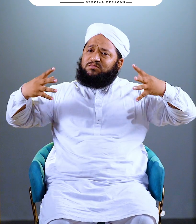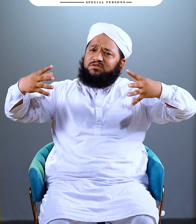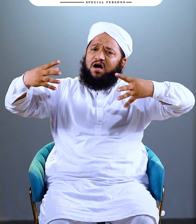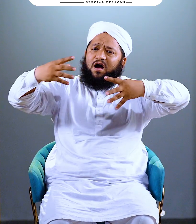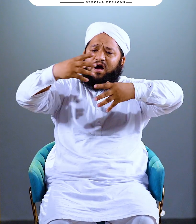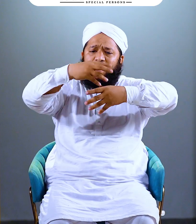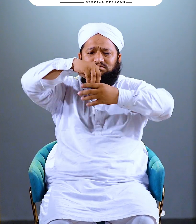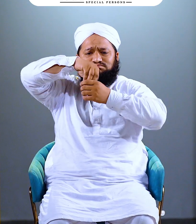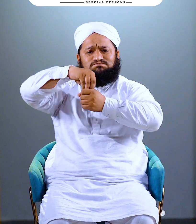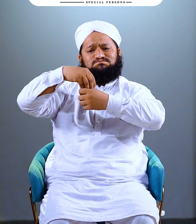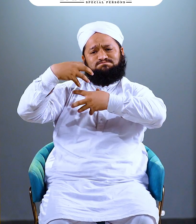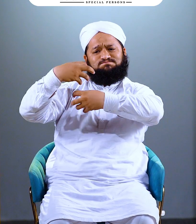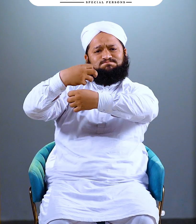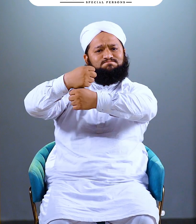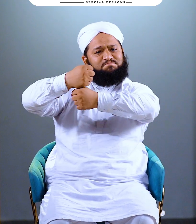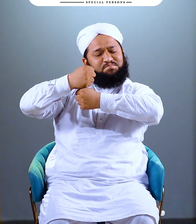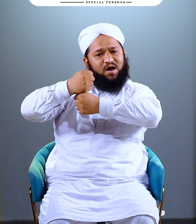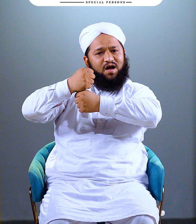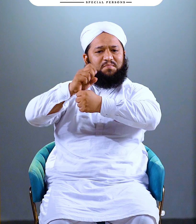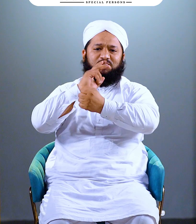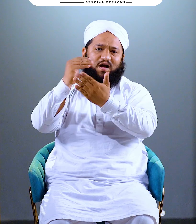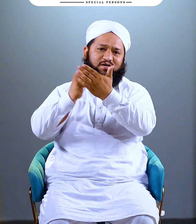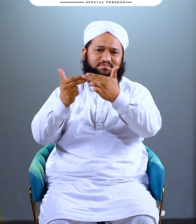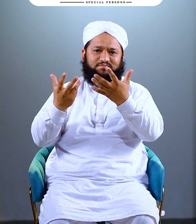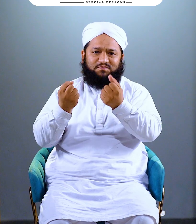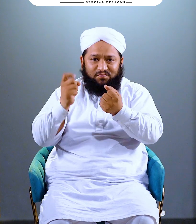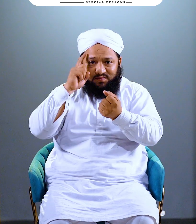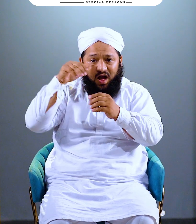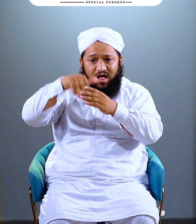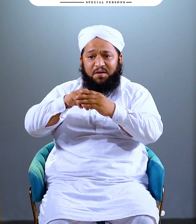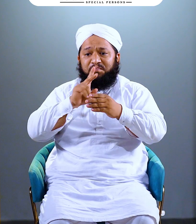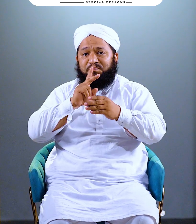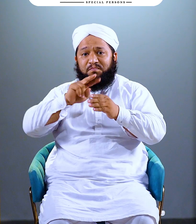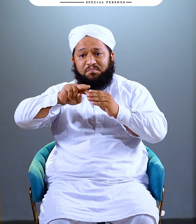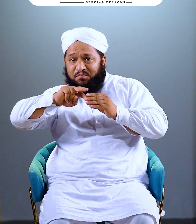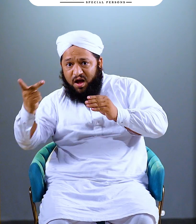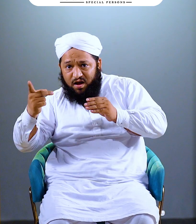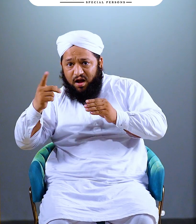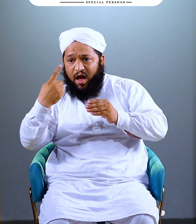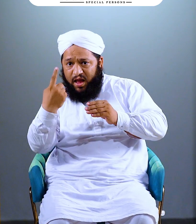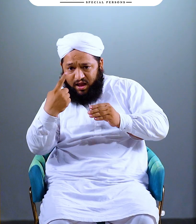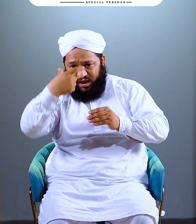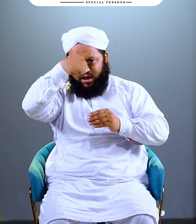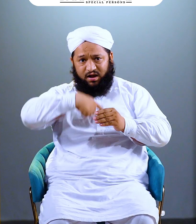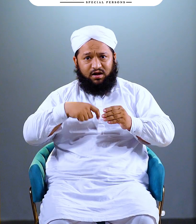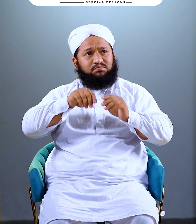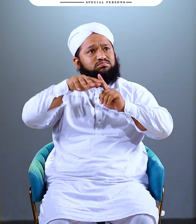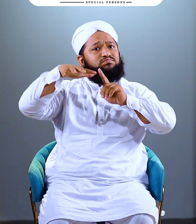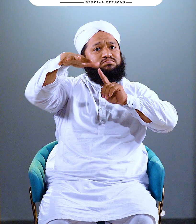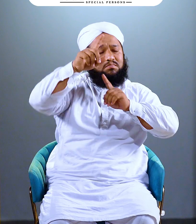سے ان تمام چیزوں کے مکمل احکامات بیان کرتا ہے۔ ان کے اثرات ذاتی اور اجتماعی زندگی پر کیا ہوتے